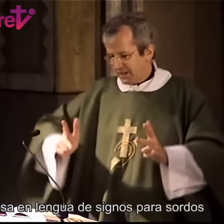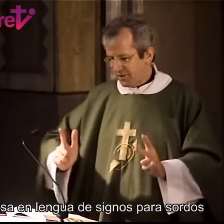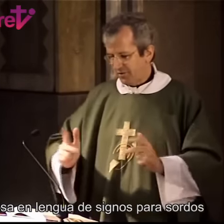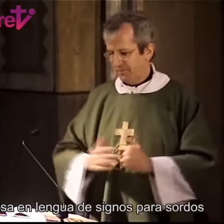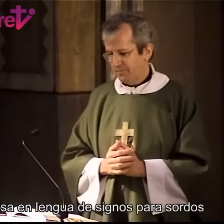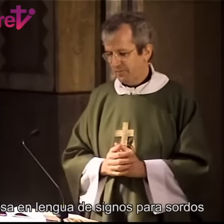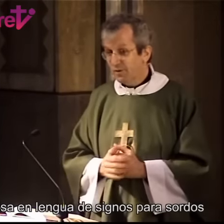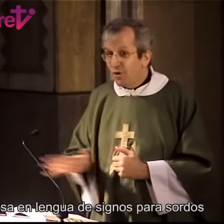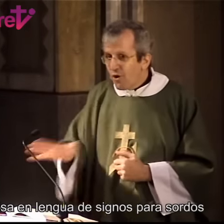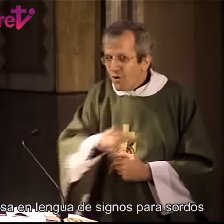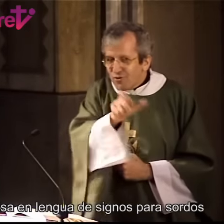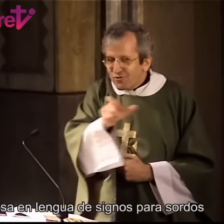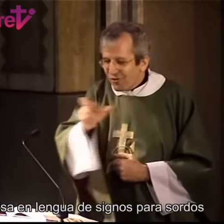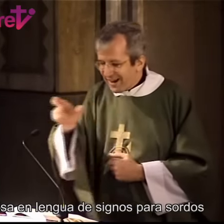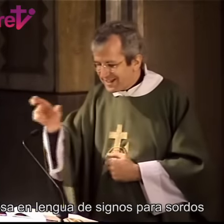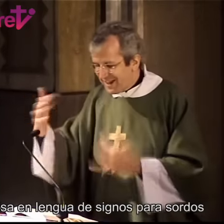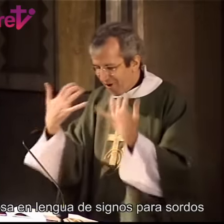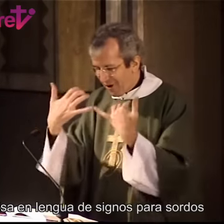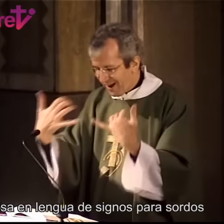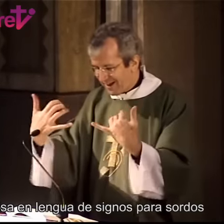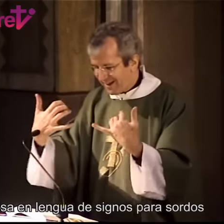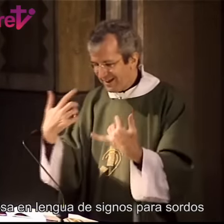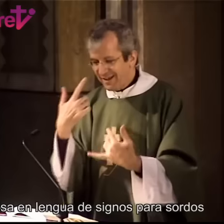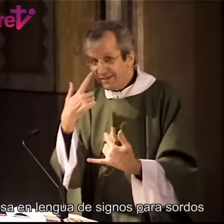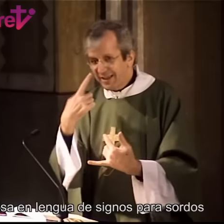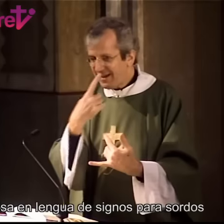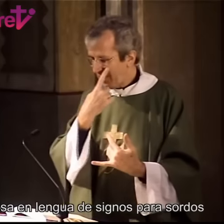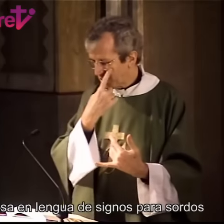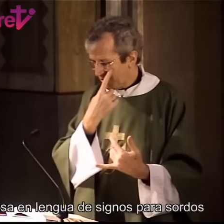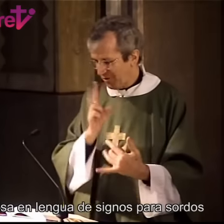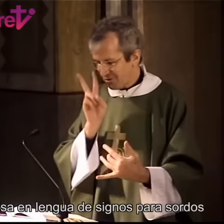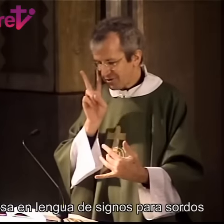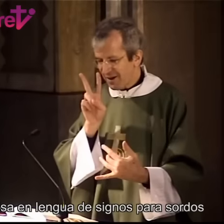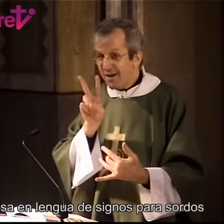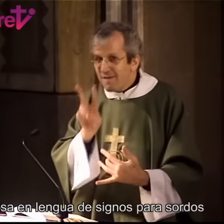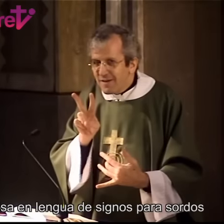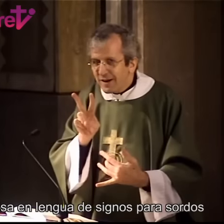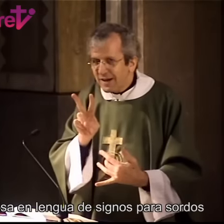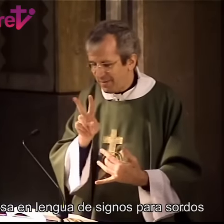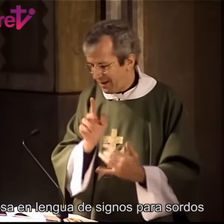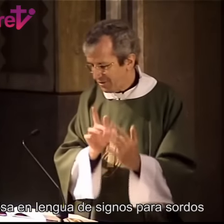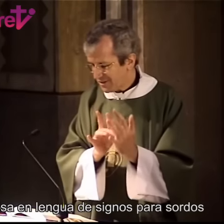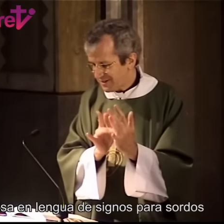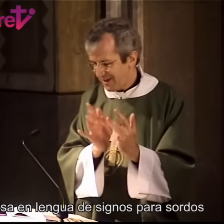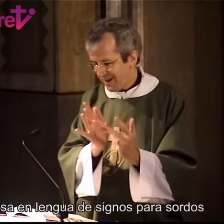sentó. Toda la sinagoga tenía los ojos clavados en